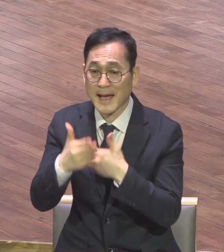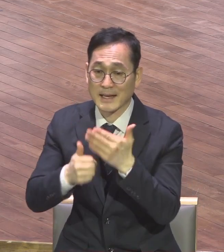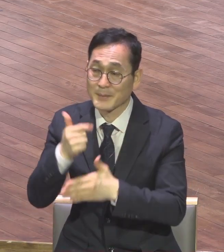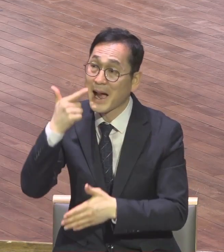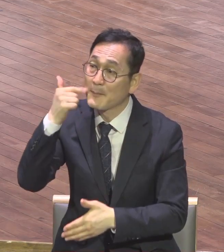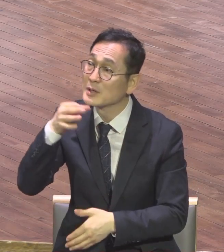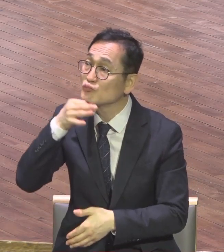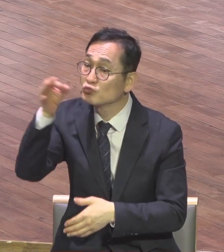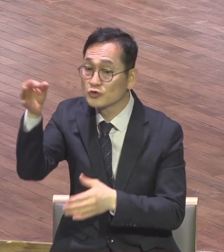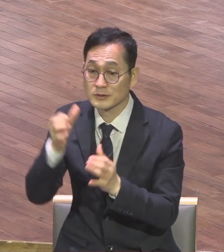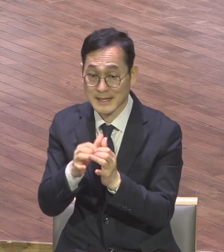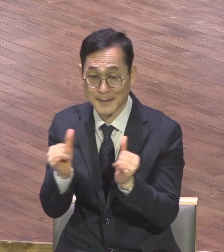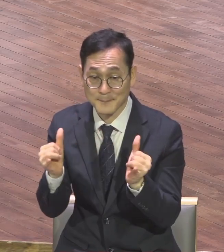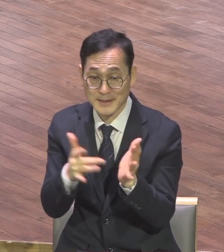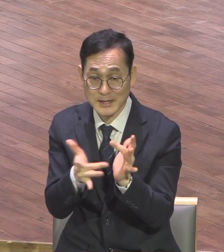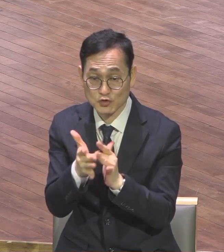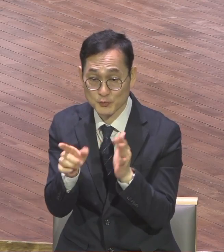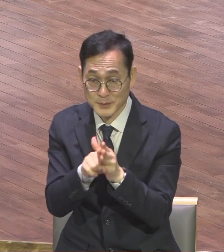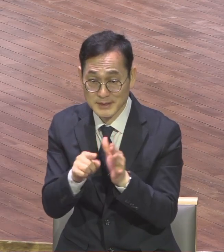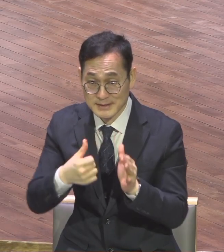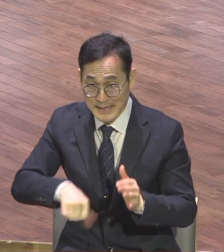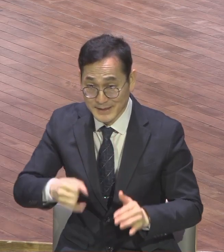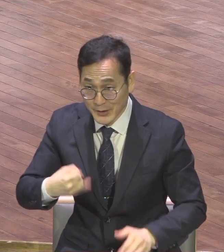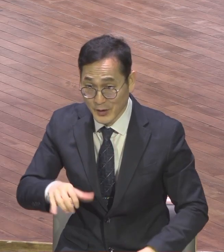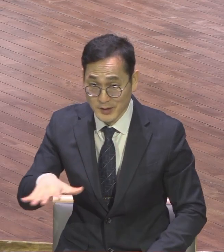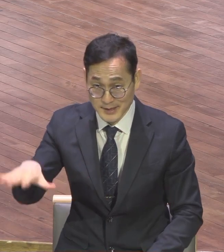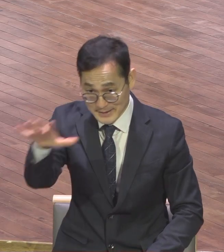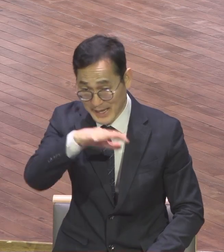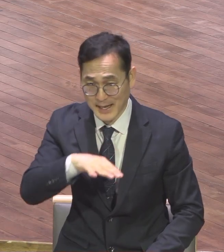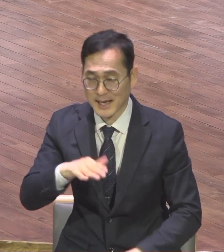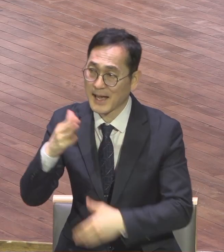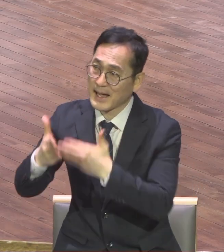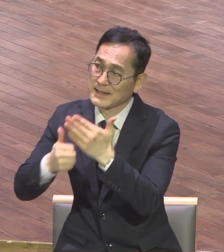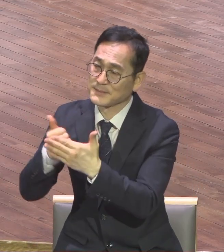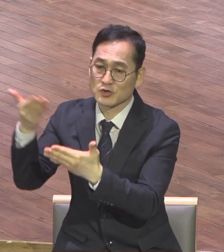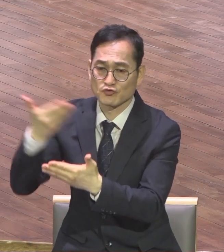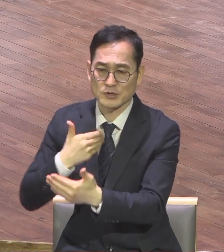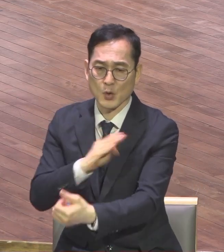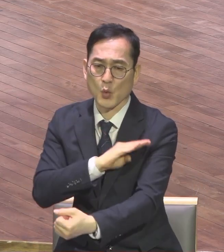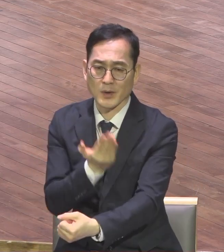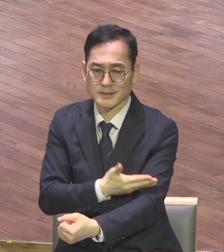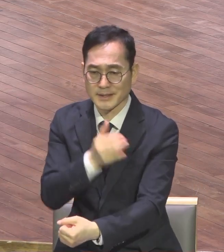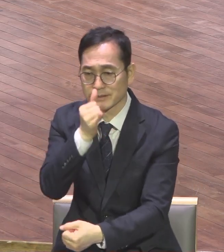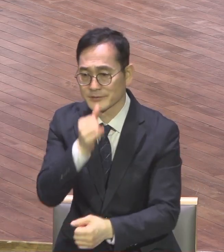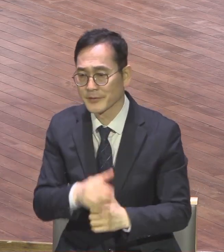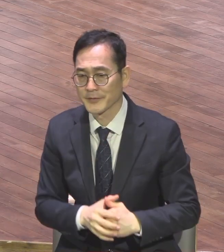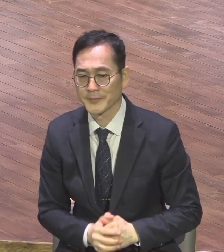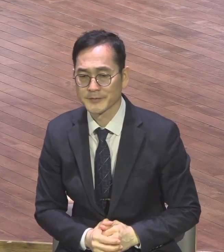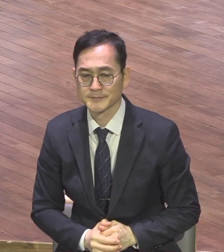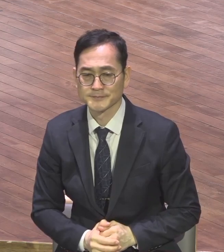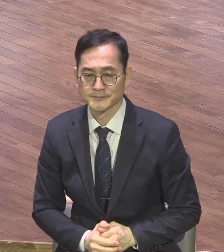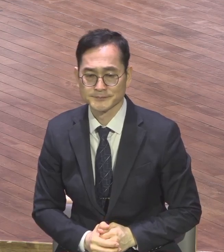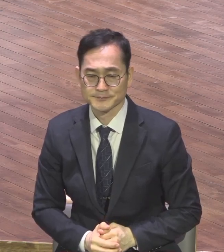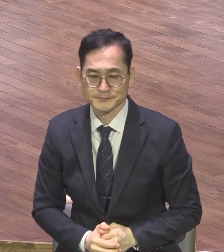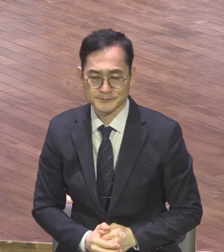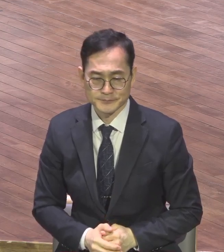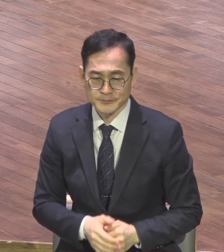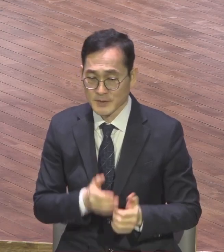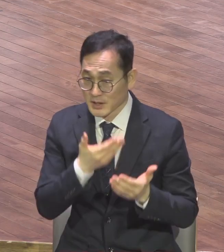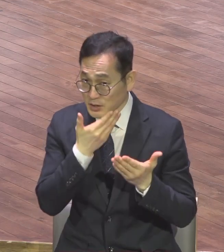부르는 예수 믿는 하나님의 자녀는 다 권세가 주어졌다. 놀라운 것이